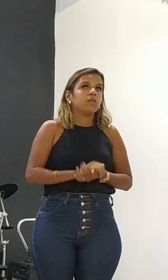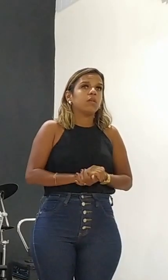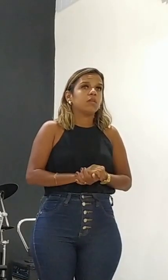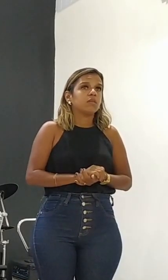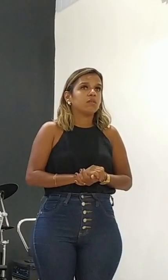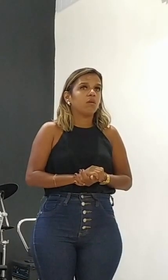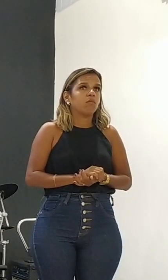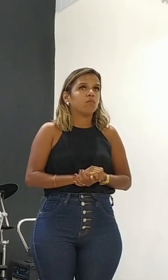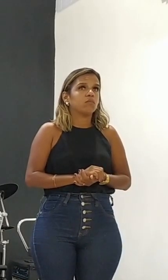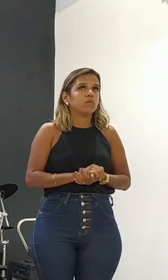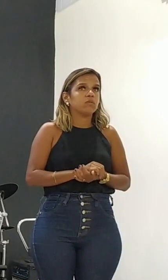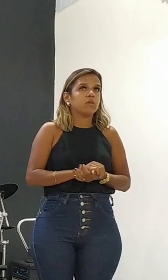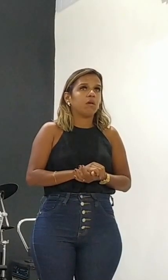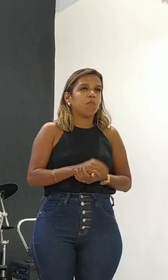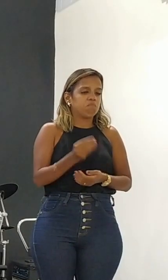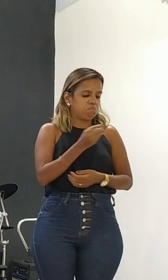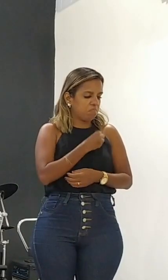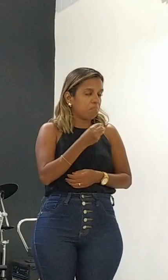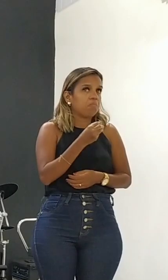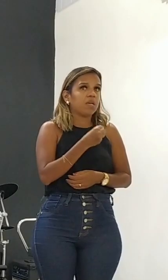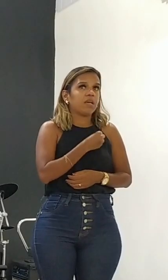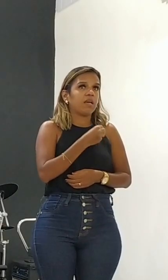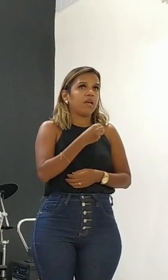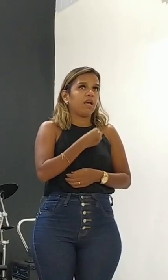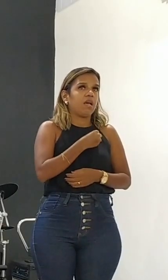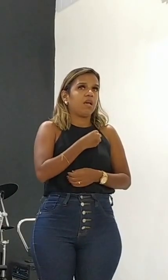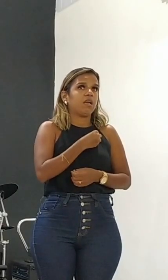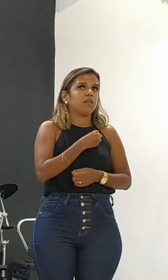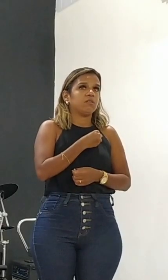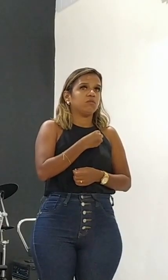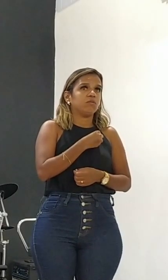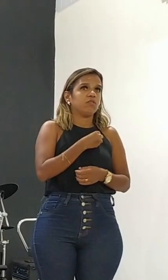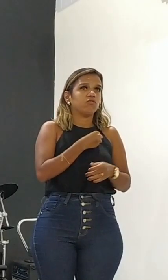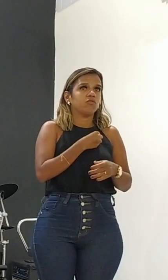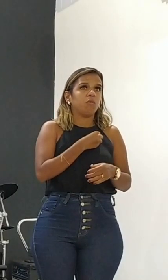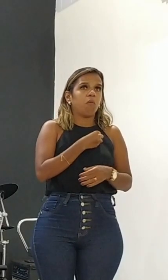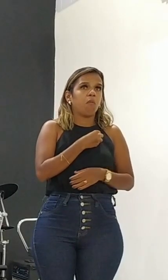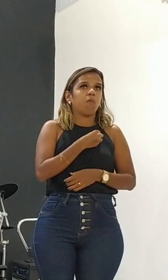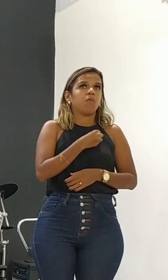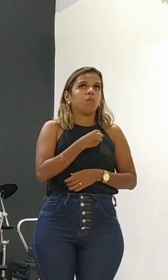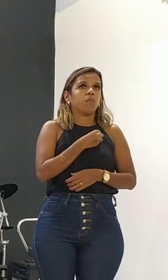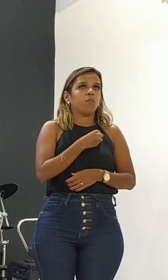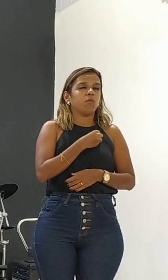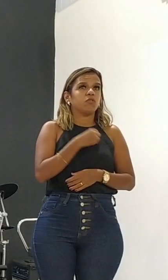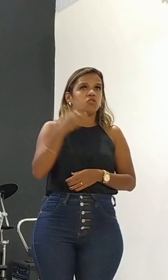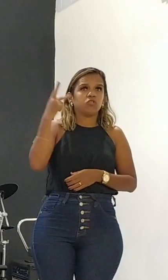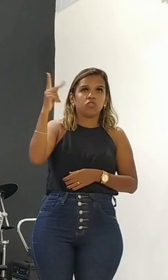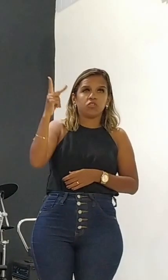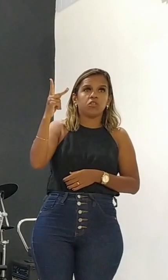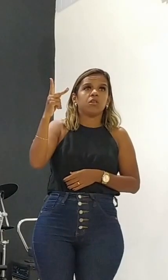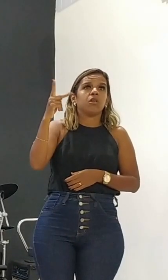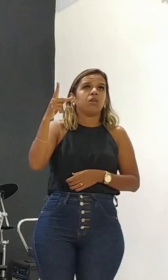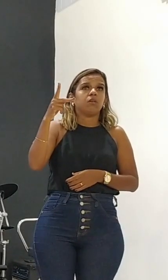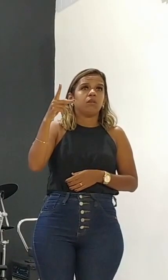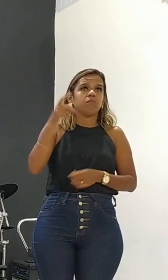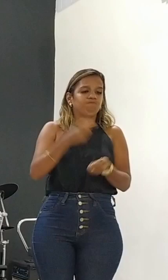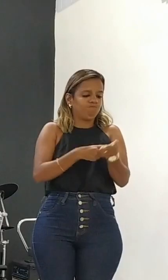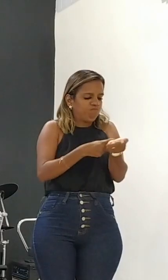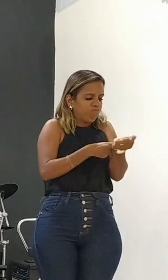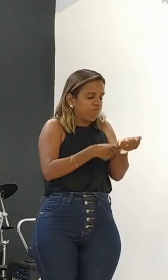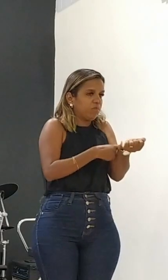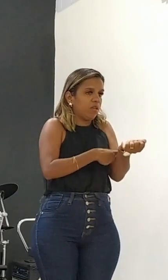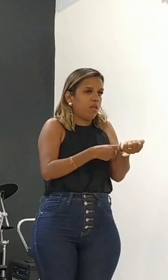e não cubras a sua iniquidade, e não se risque diante de ti o seu pecado, pois que te